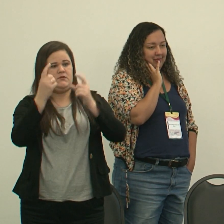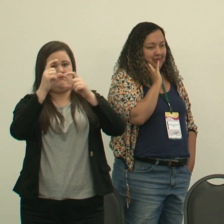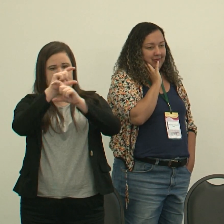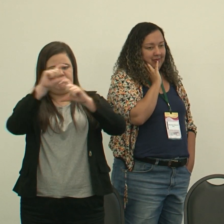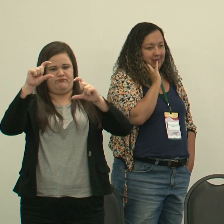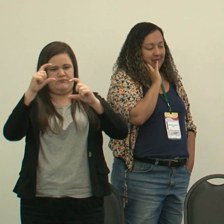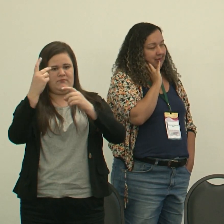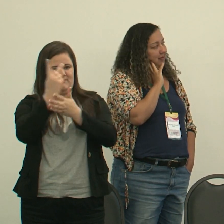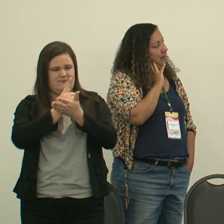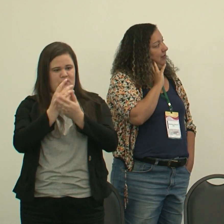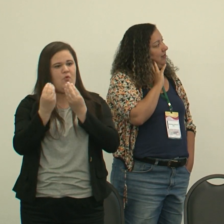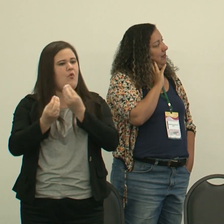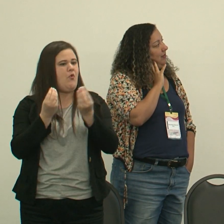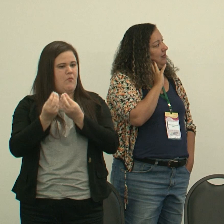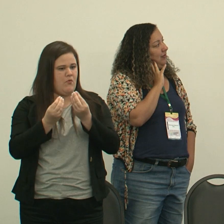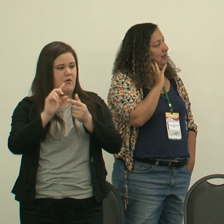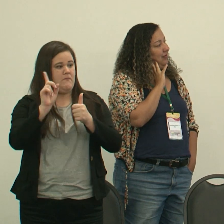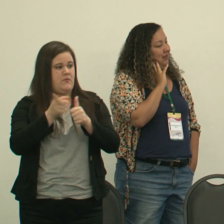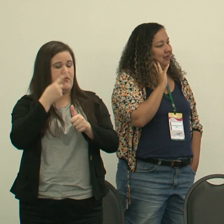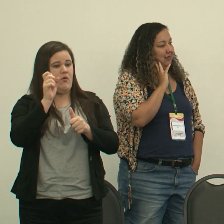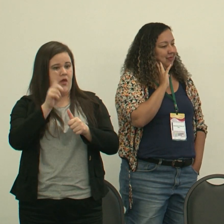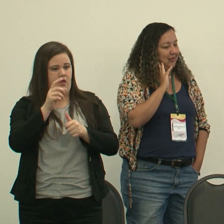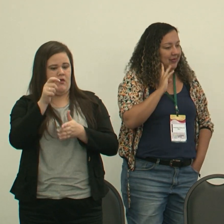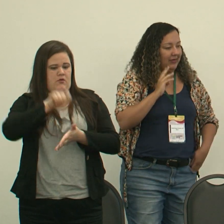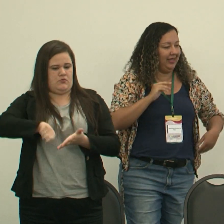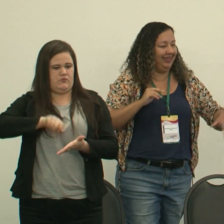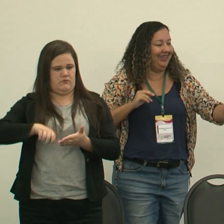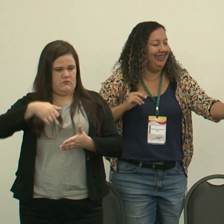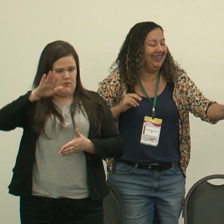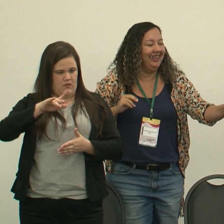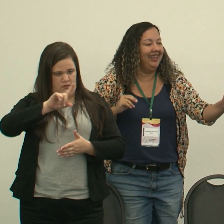a partir, né, primeiramente, dos autores dela.